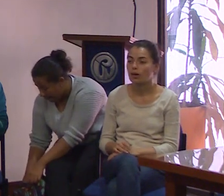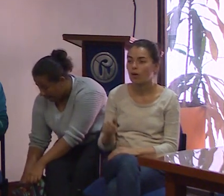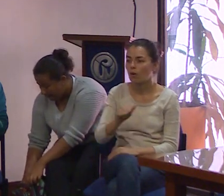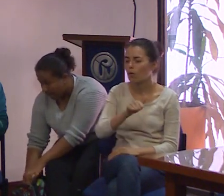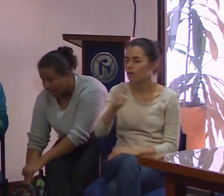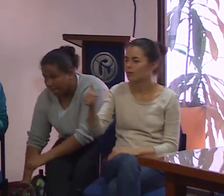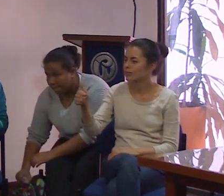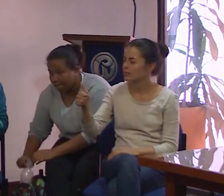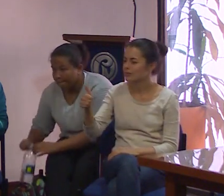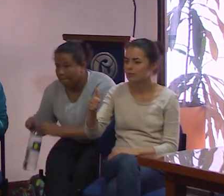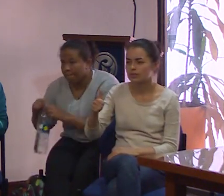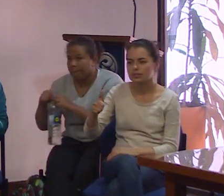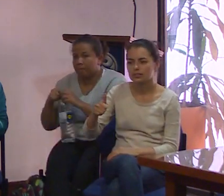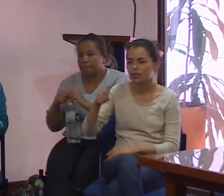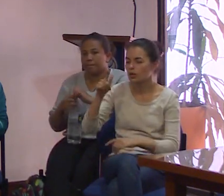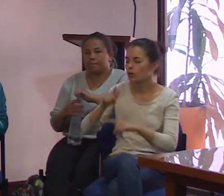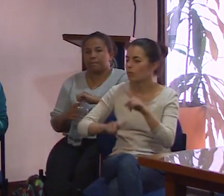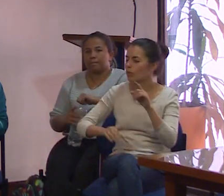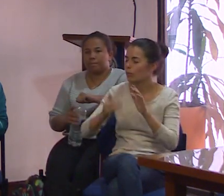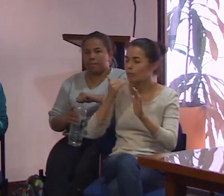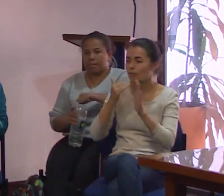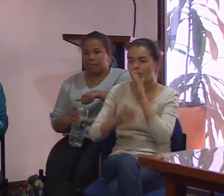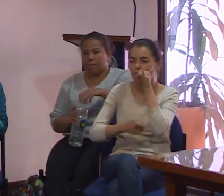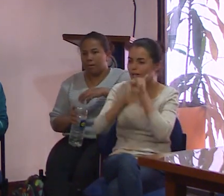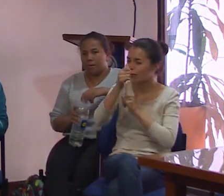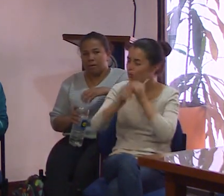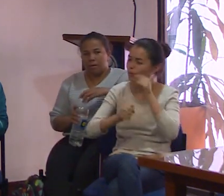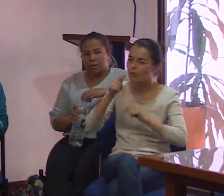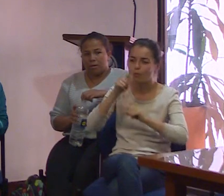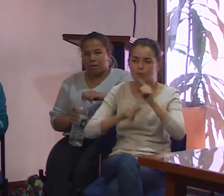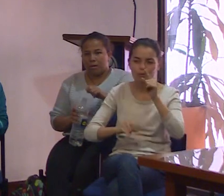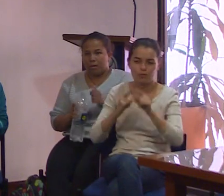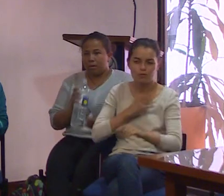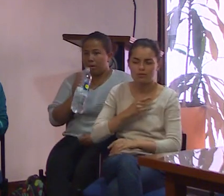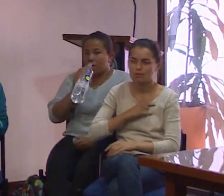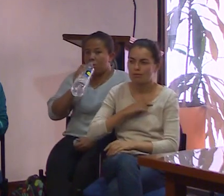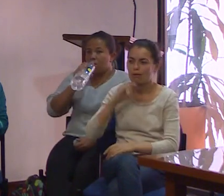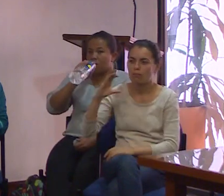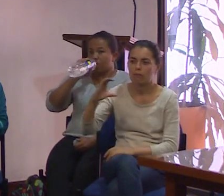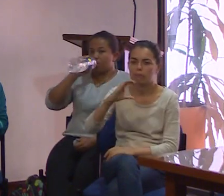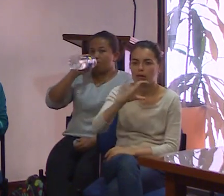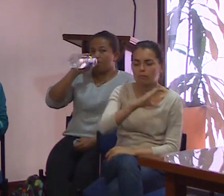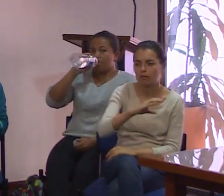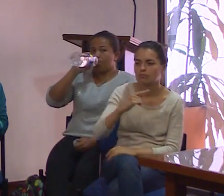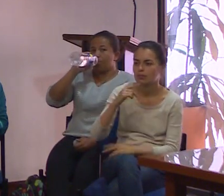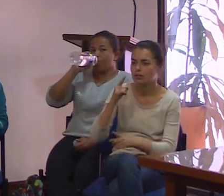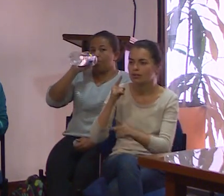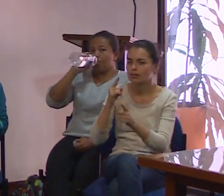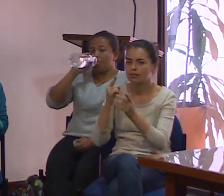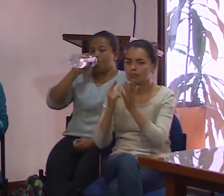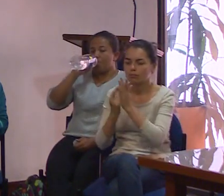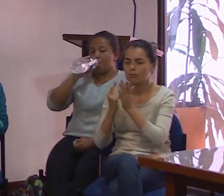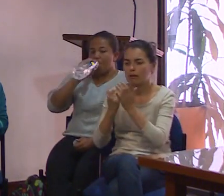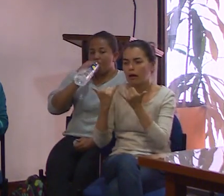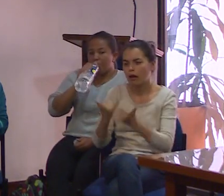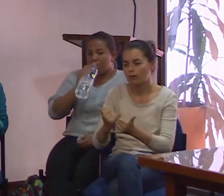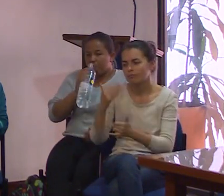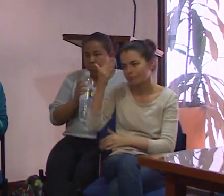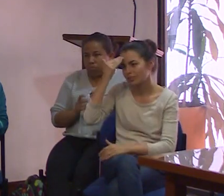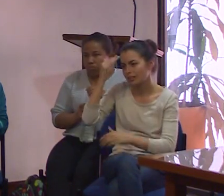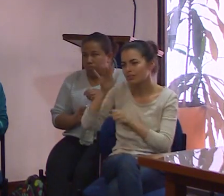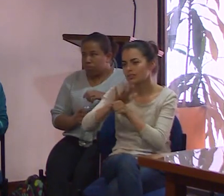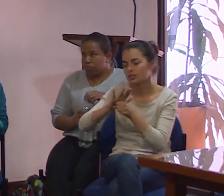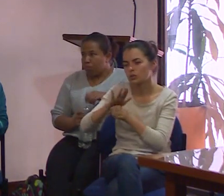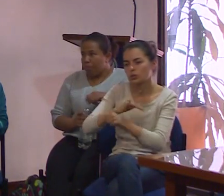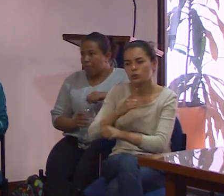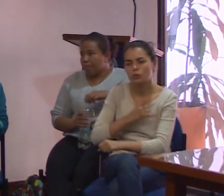inviable desde el punto de vista económico para la universidad, y sabemos por las premuras que estamos atravesando, pues tener